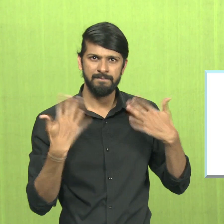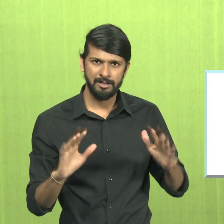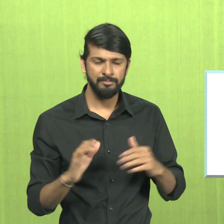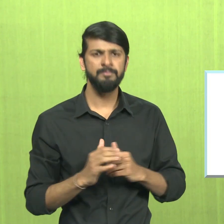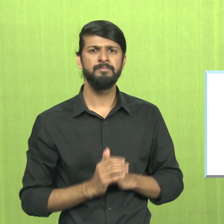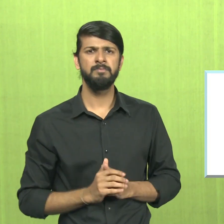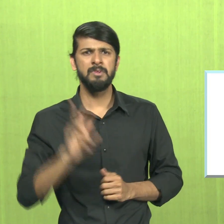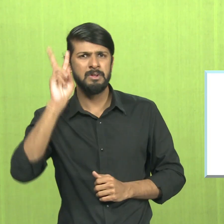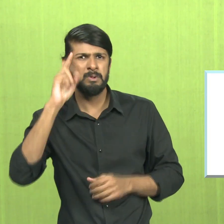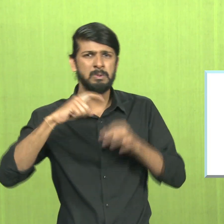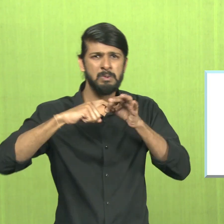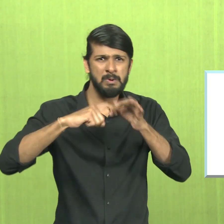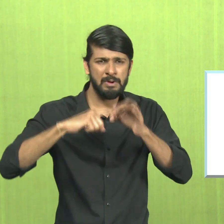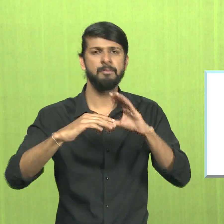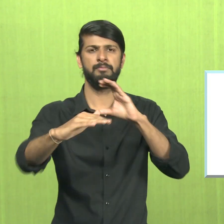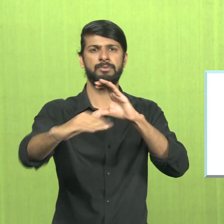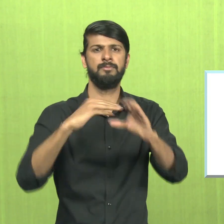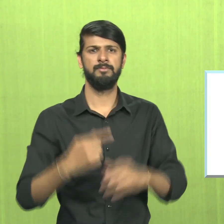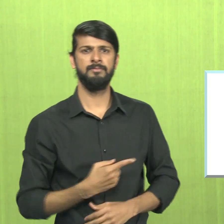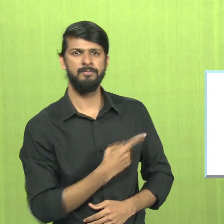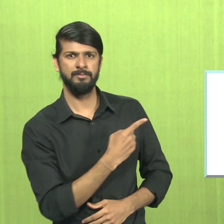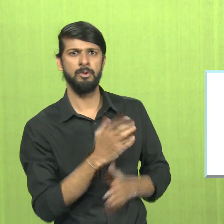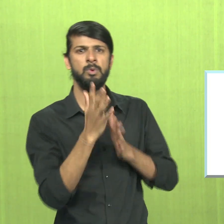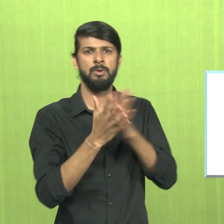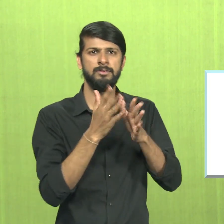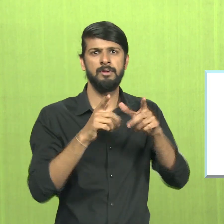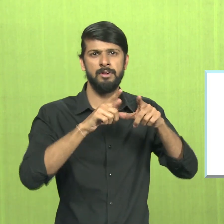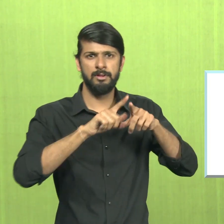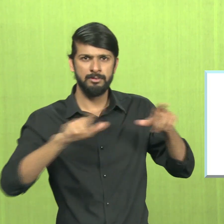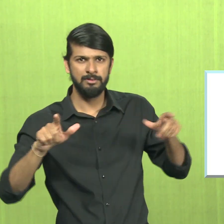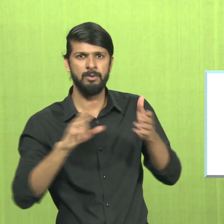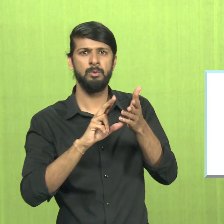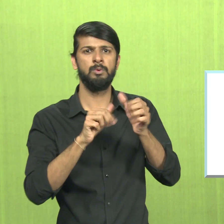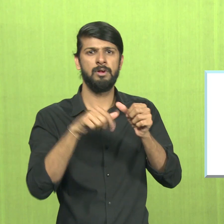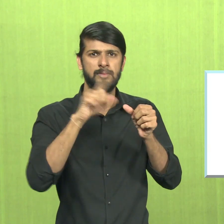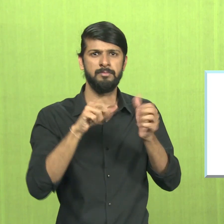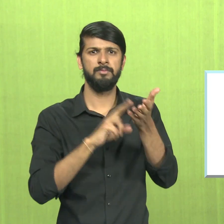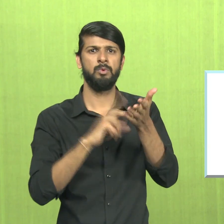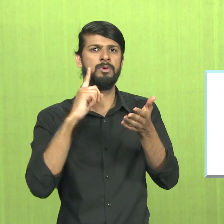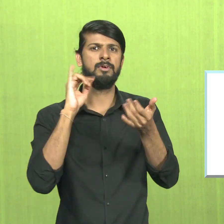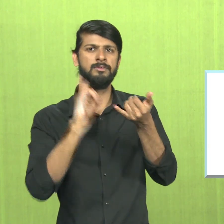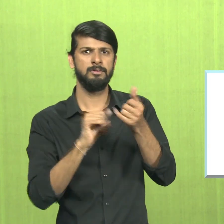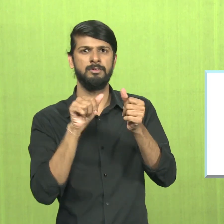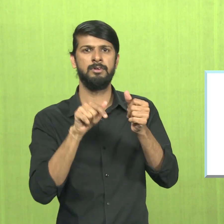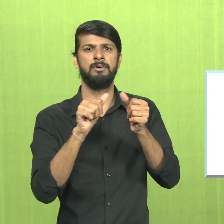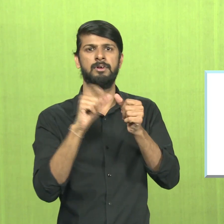फोटो कॉपी एंजॉयड वाचिंग पाठ व नव दस लहसुन कि एक हैव एनी क्वेरीज प्लीज ईमेल उस अट साइन लैंग्वेज